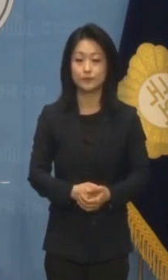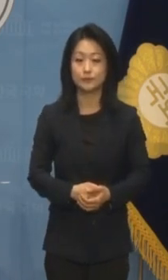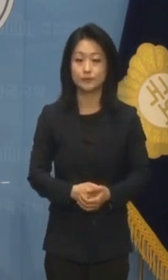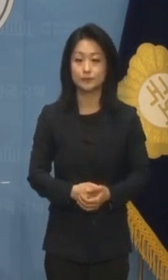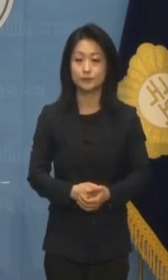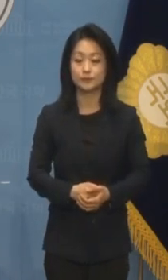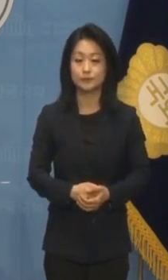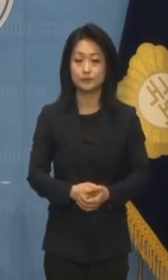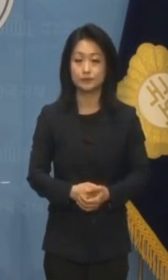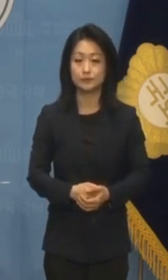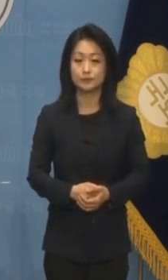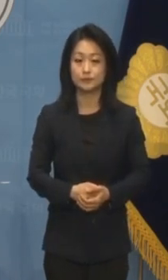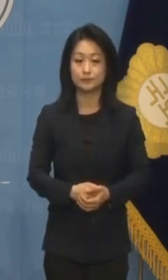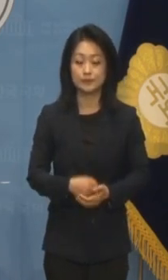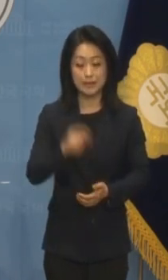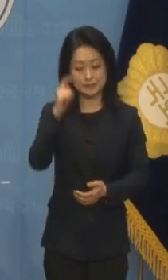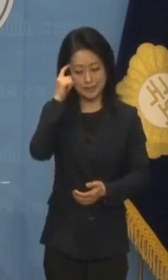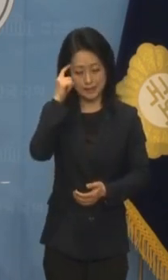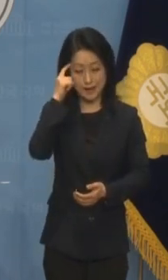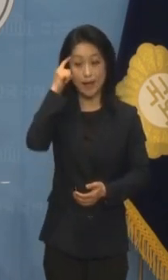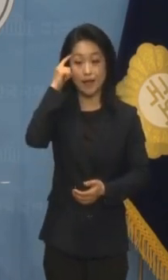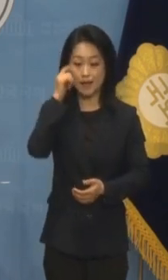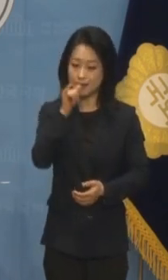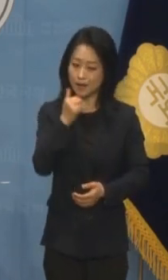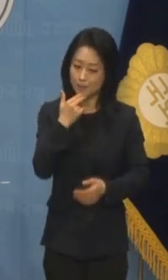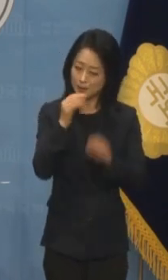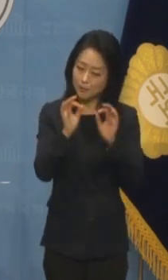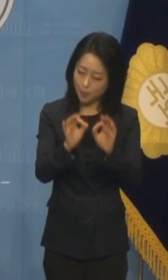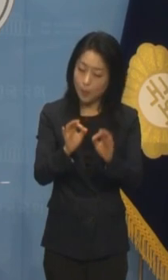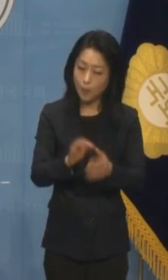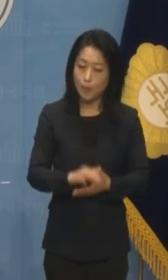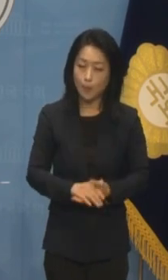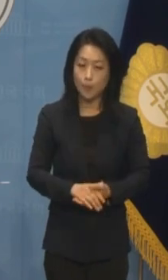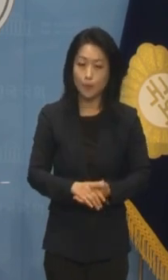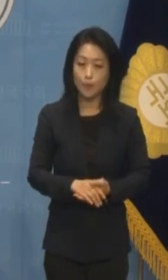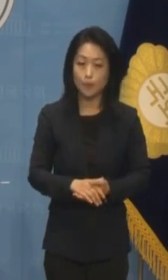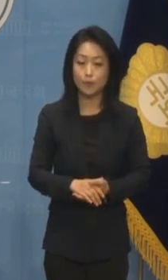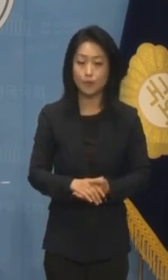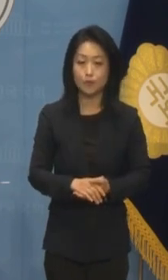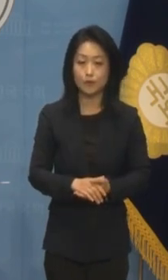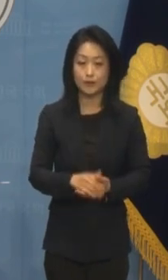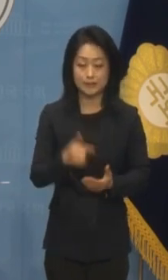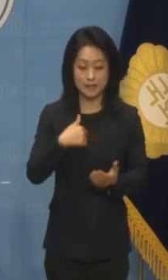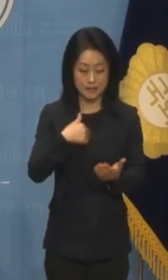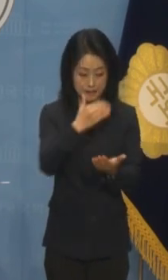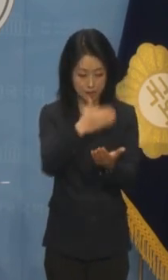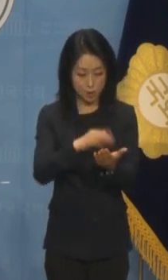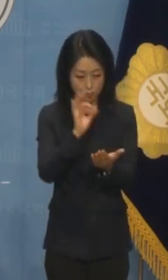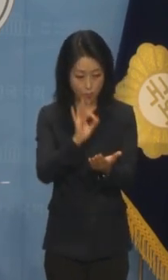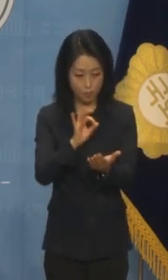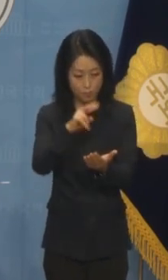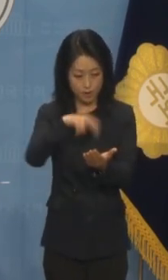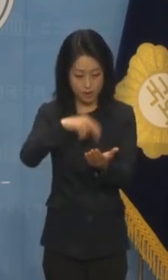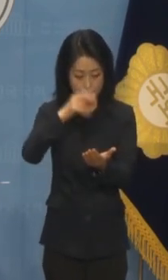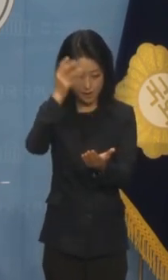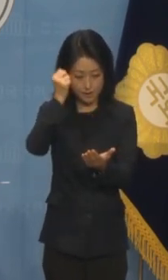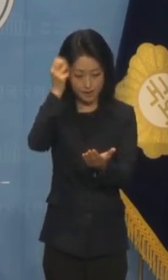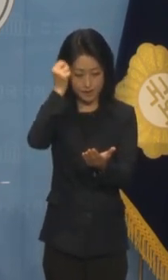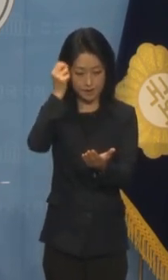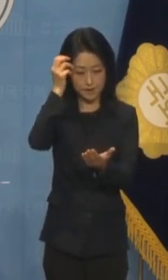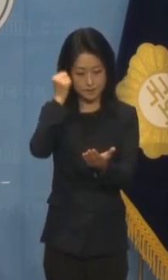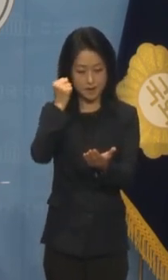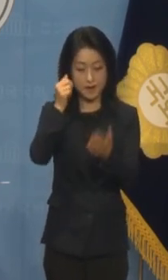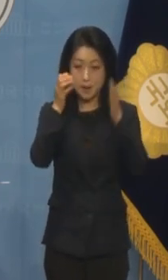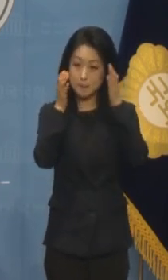좀 갖고 싶은 생각은 나던데. 실제 보고 인지한 상태에서 어떤 식으로